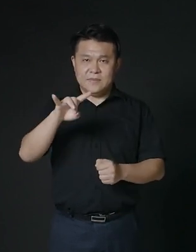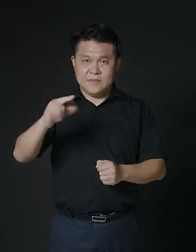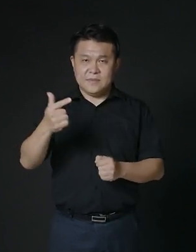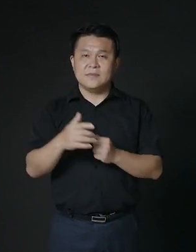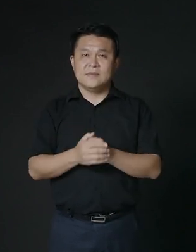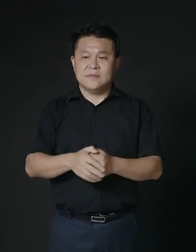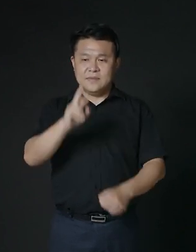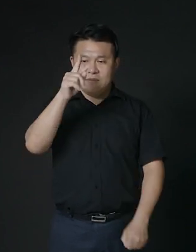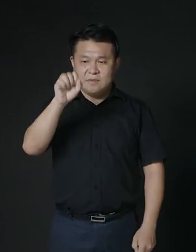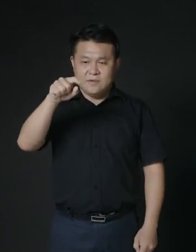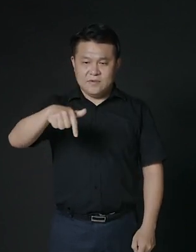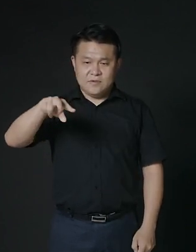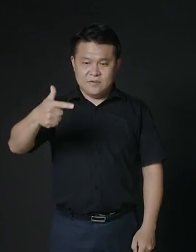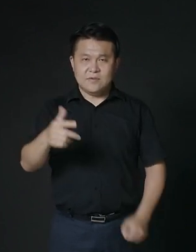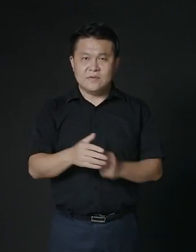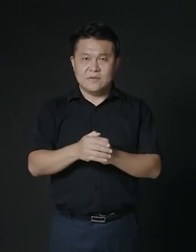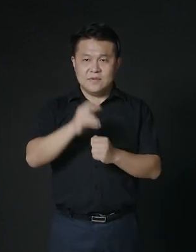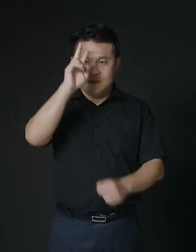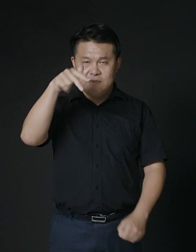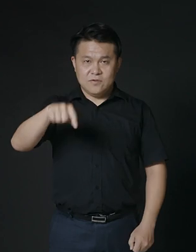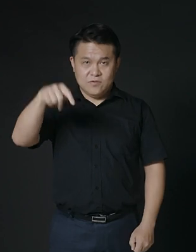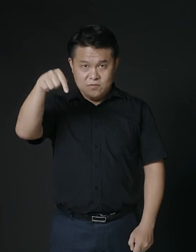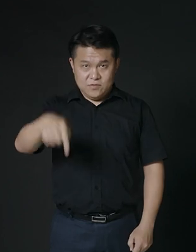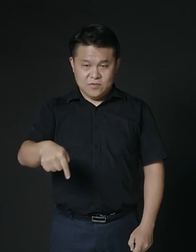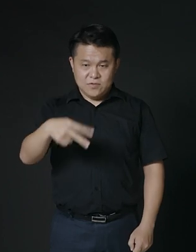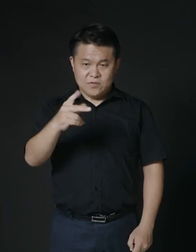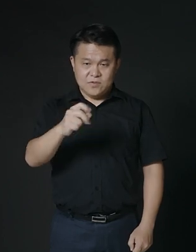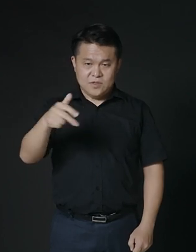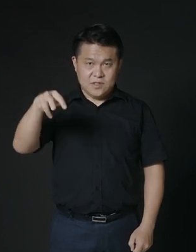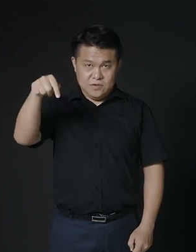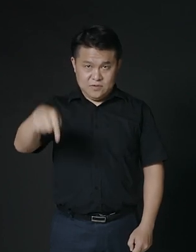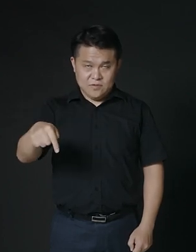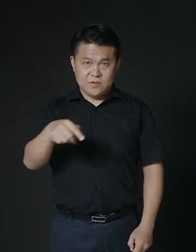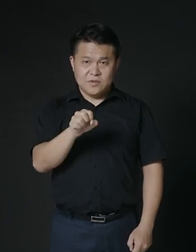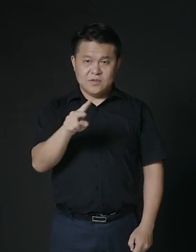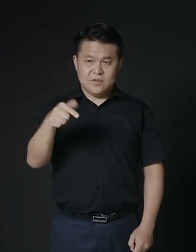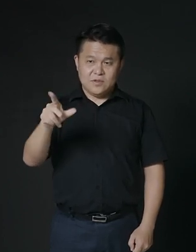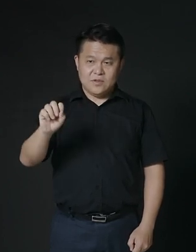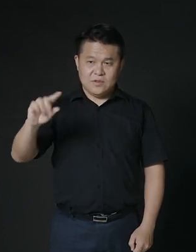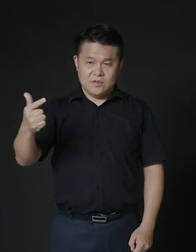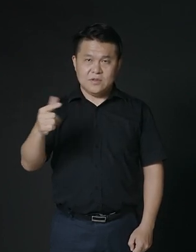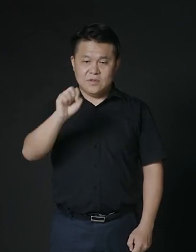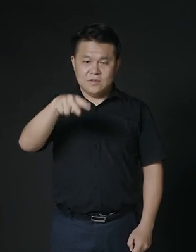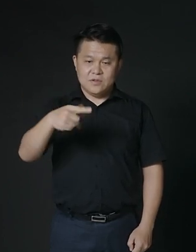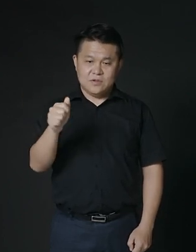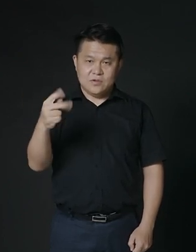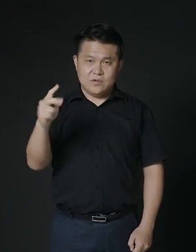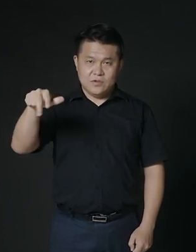파 구 준 박준수 송지수 여경은 윤